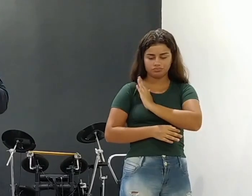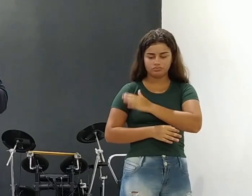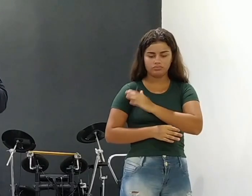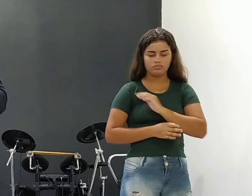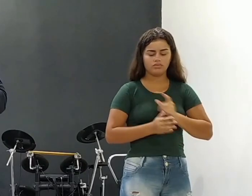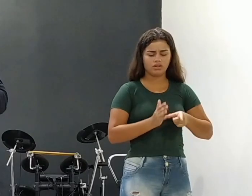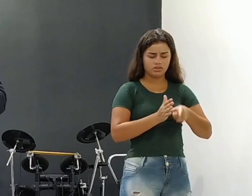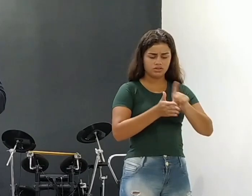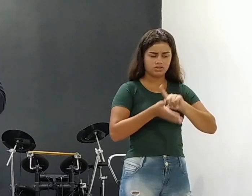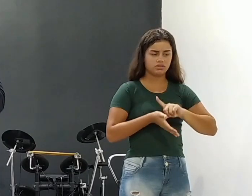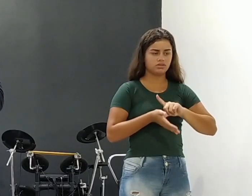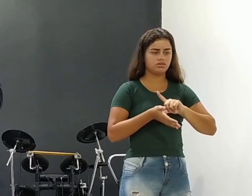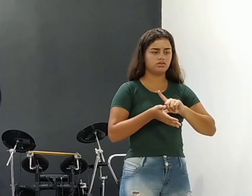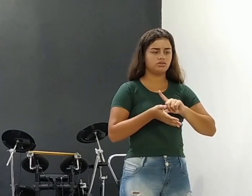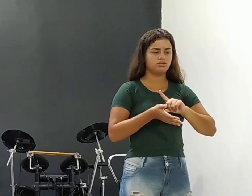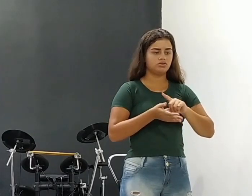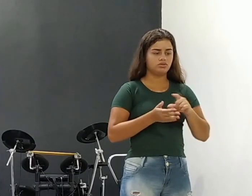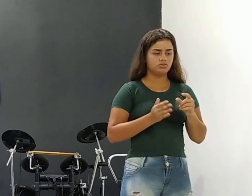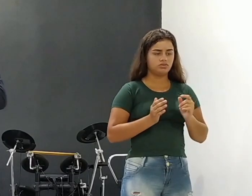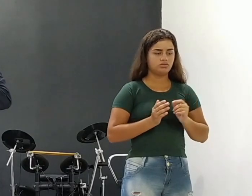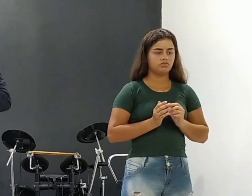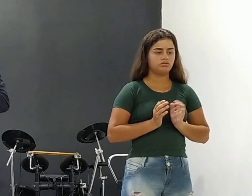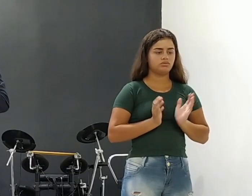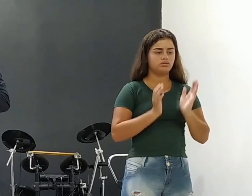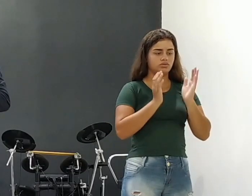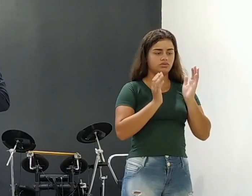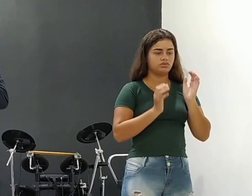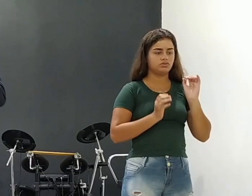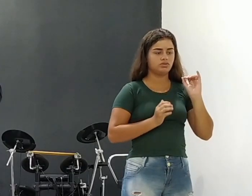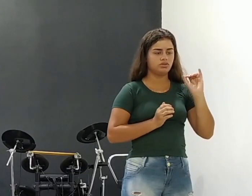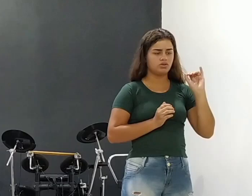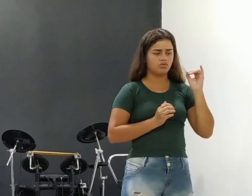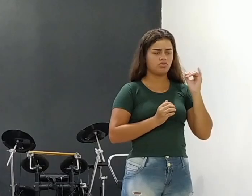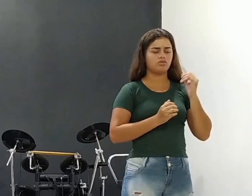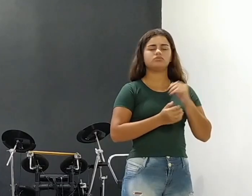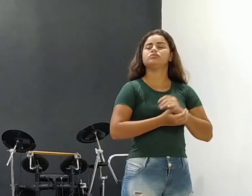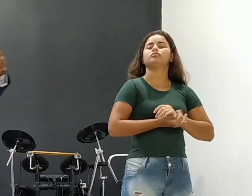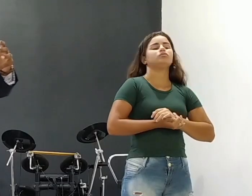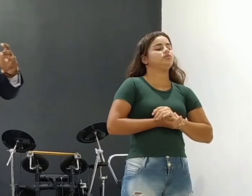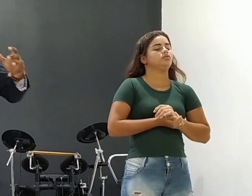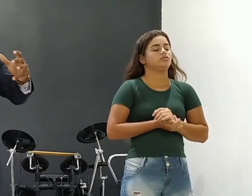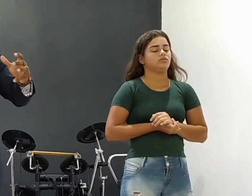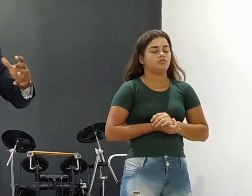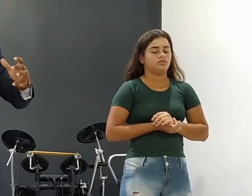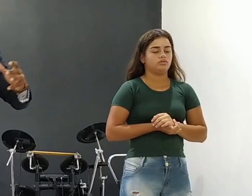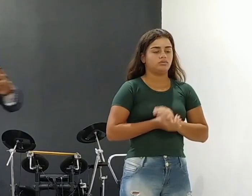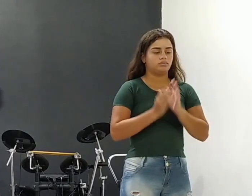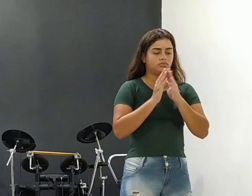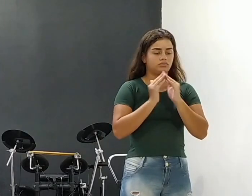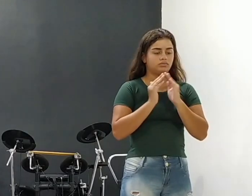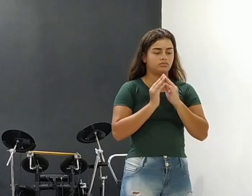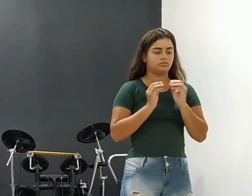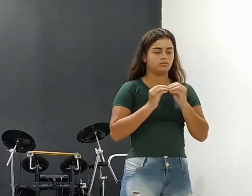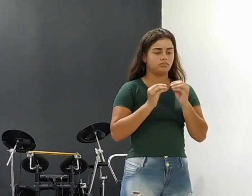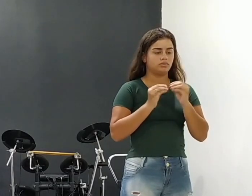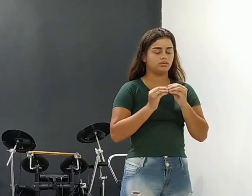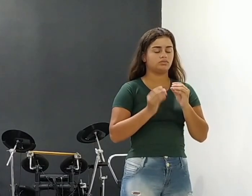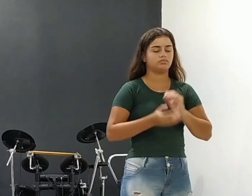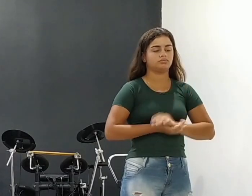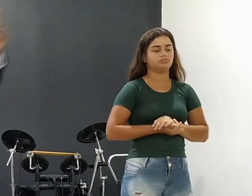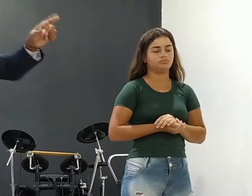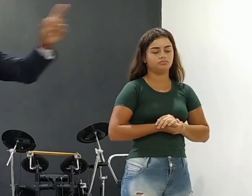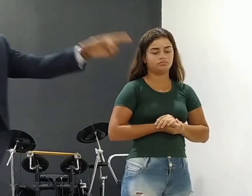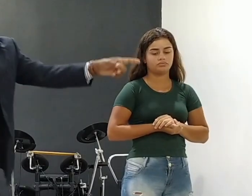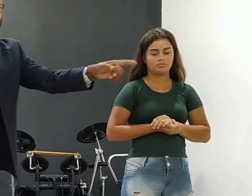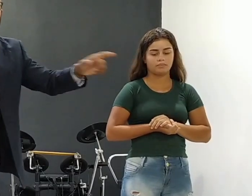Jericó, firme um compromisso comigo. Antes de você buscar o milagre, busque o Deus